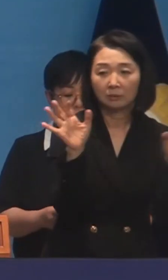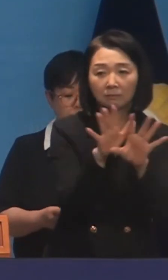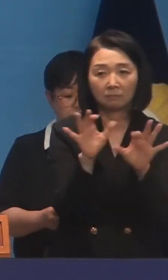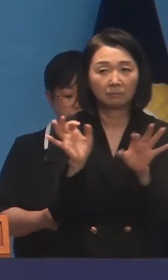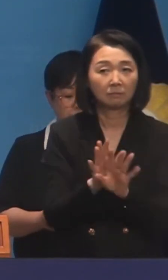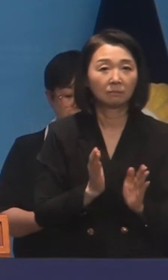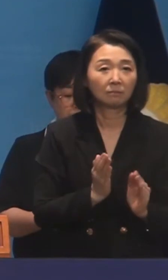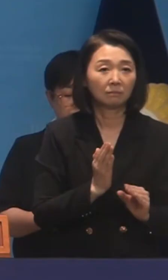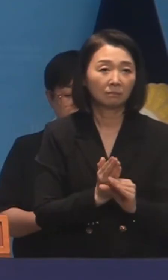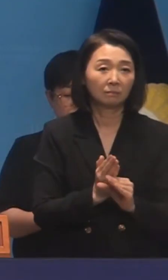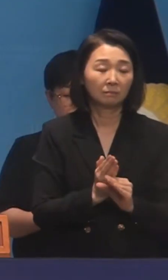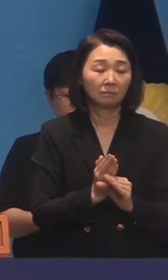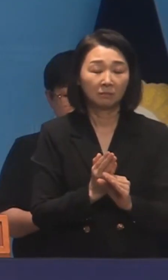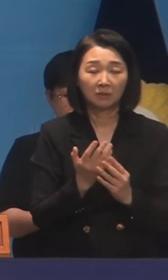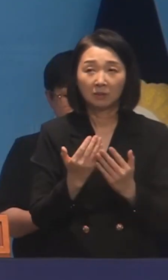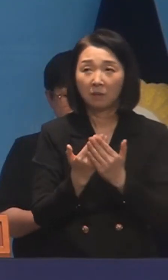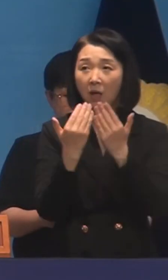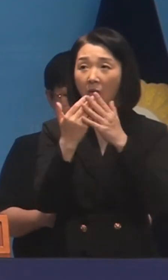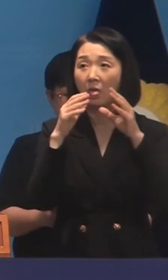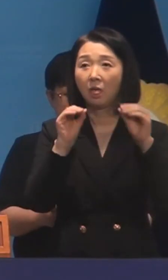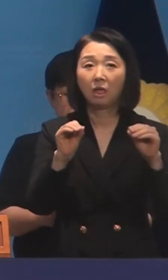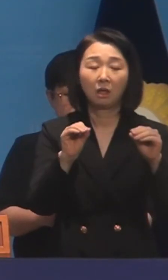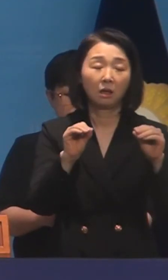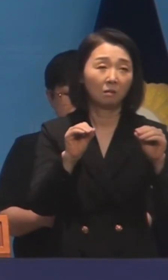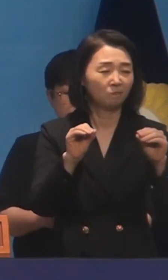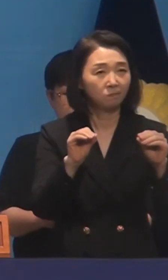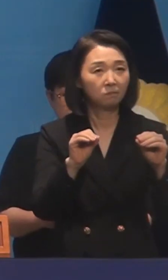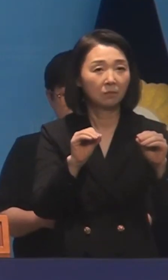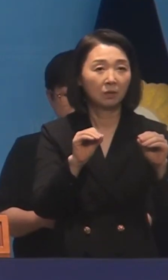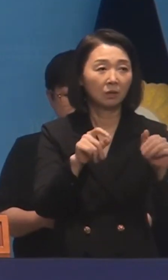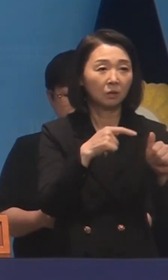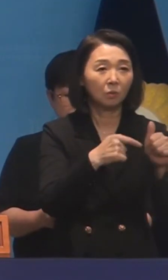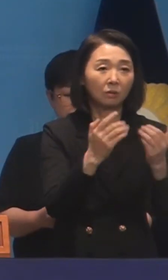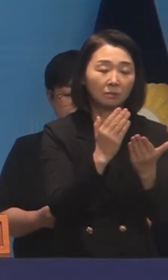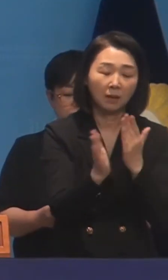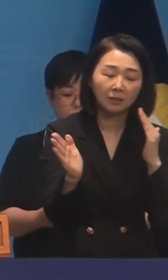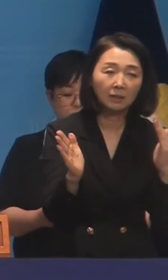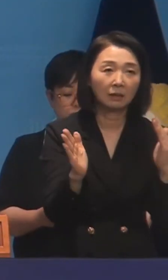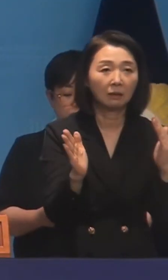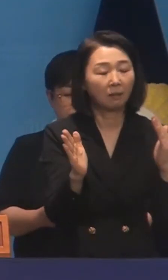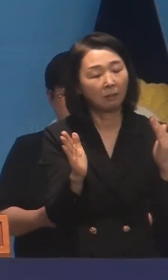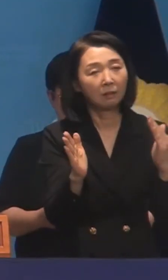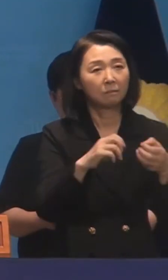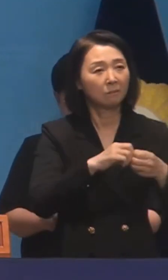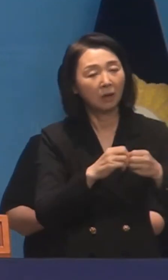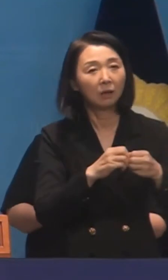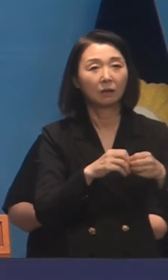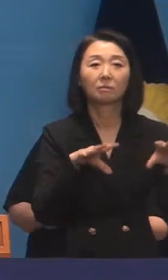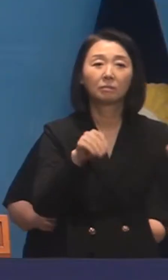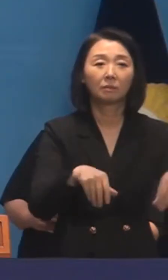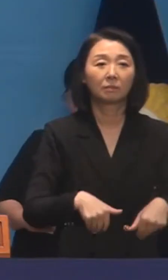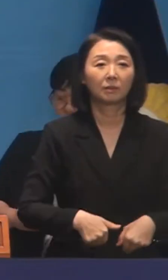사라지고 성장이 멈춰버린 이 비정상적인 교육은 이제 멈춰야 합니다.